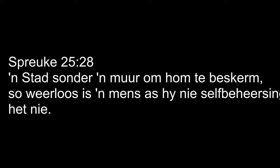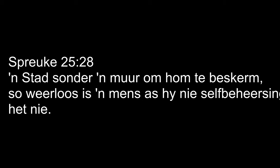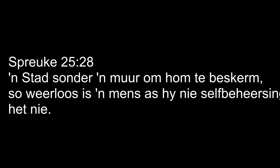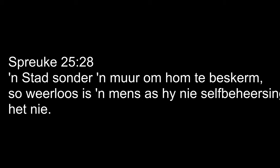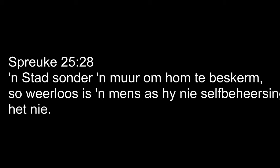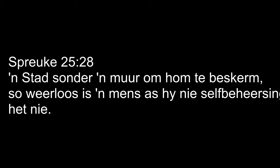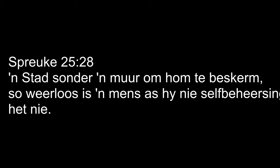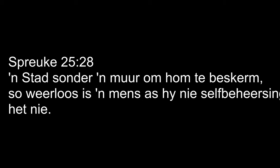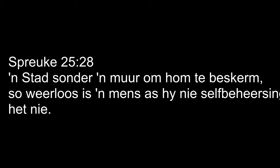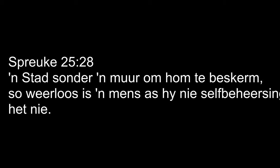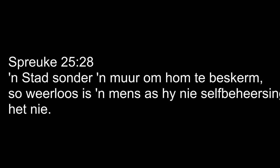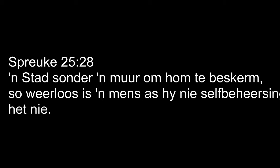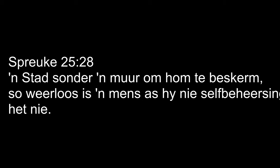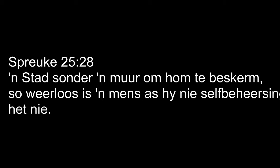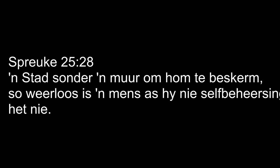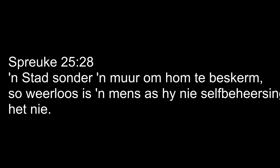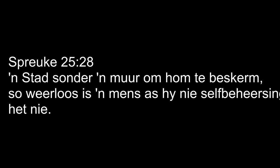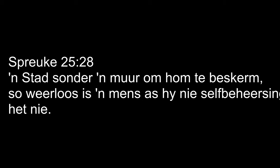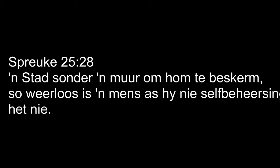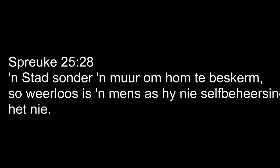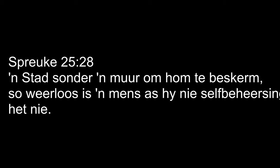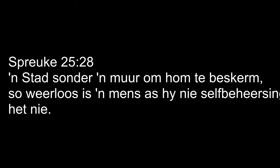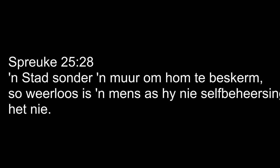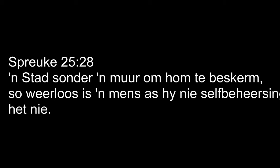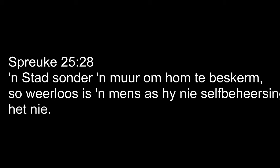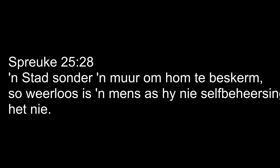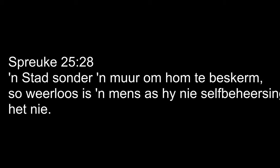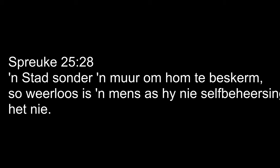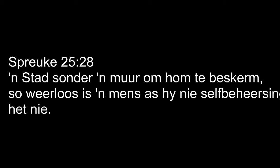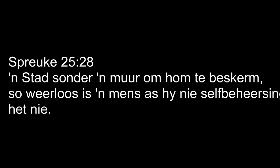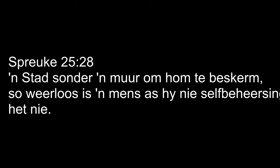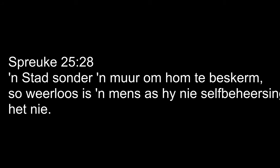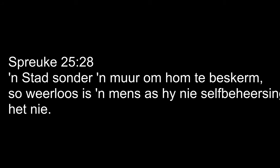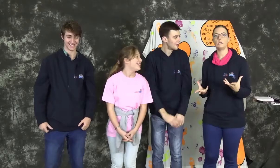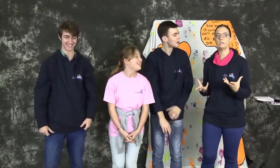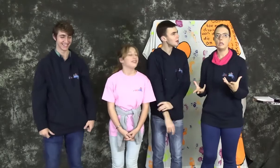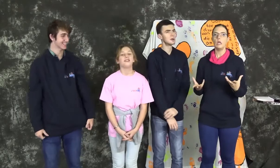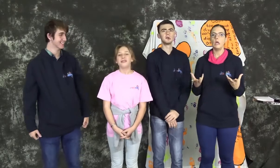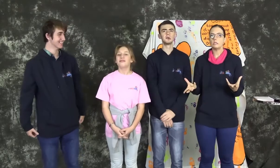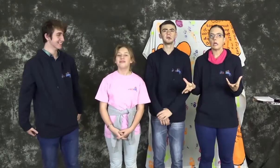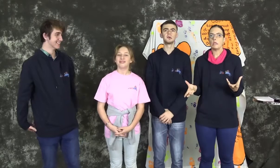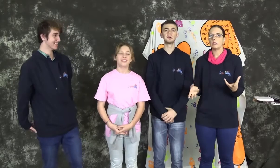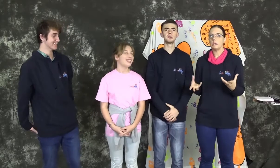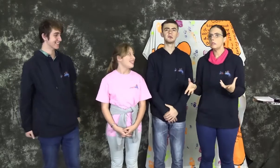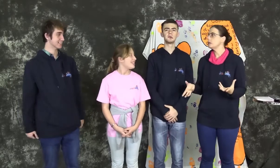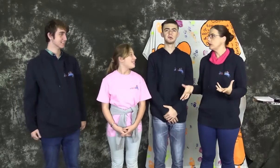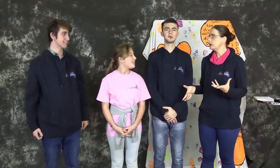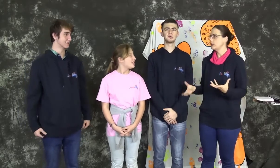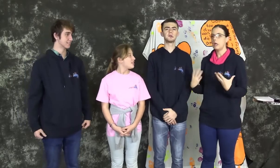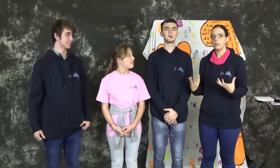wat nie selfbeheersing heet nie. Is dit nie belangrijk? Is dit nie amazing? Een stad wat nie een muur om heet, nie enig iemand